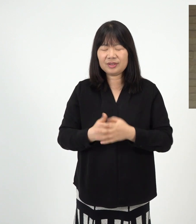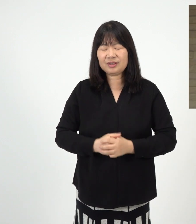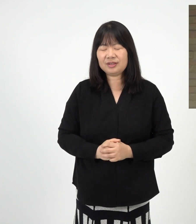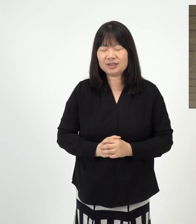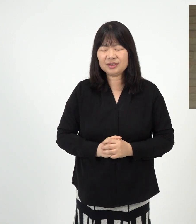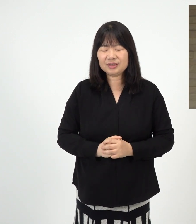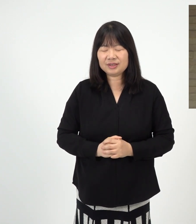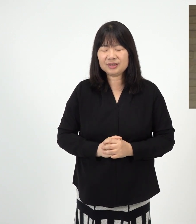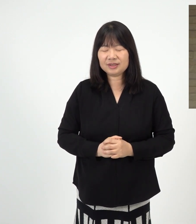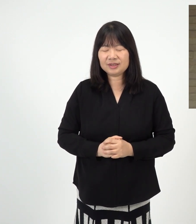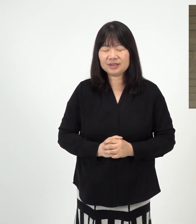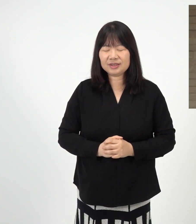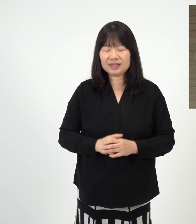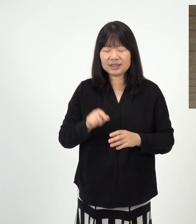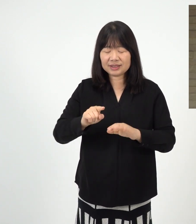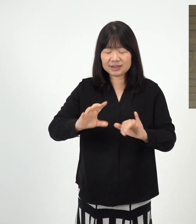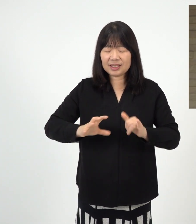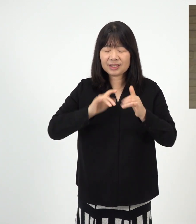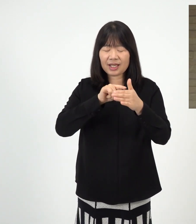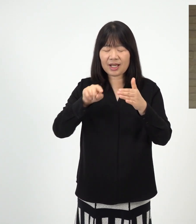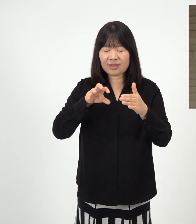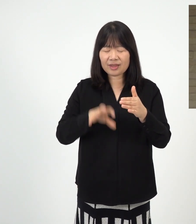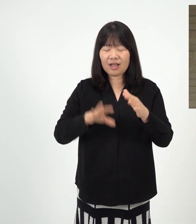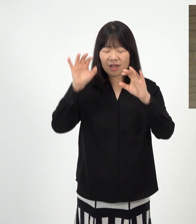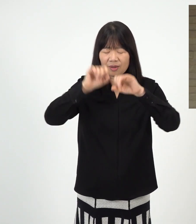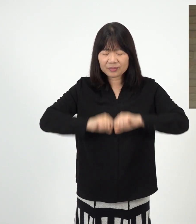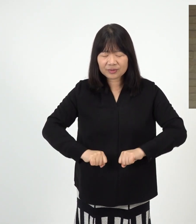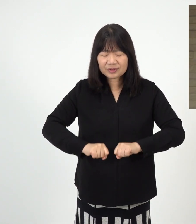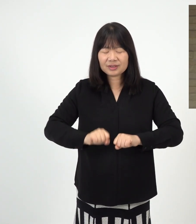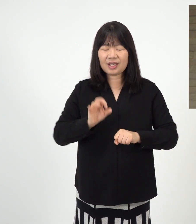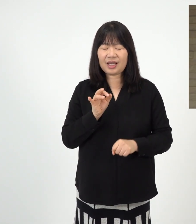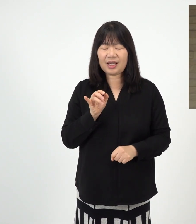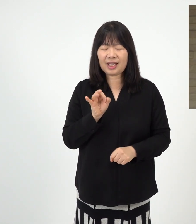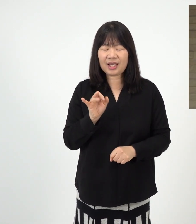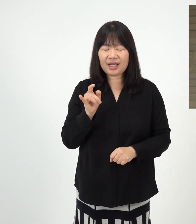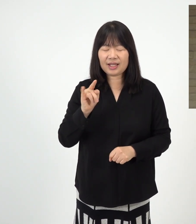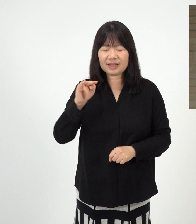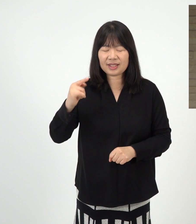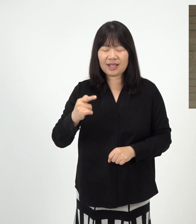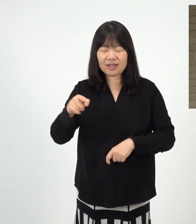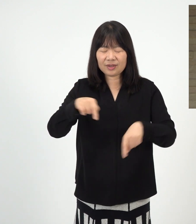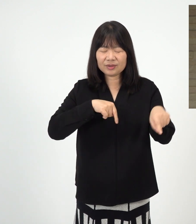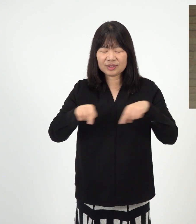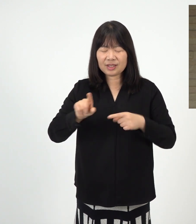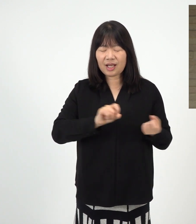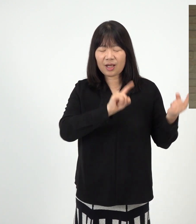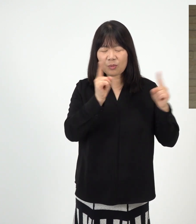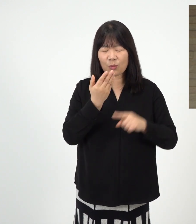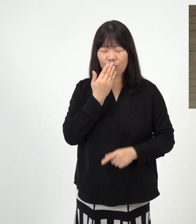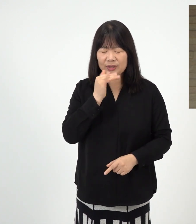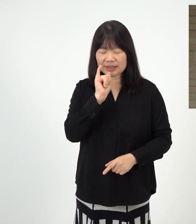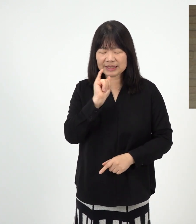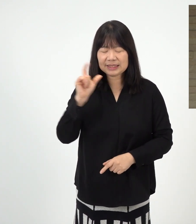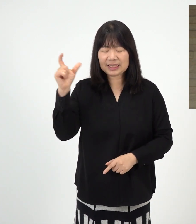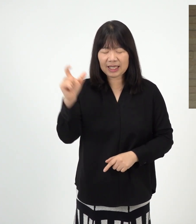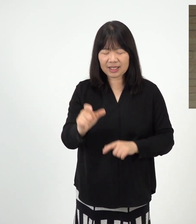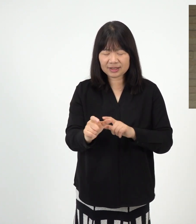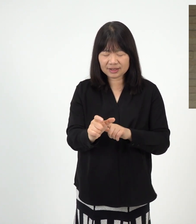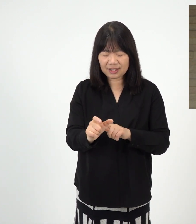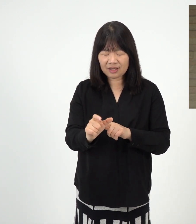주시옵소서. 이 땅에도 무너졌던 에덴의 통치가 회복되는